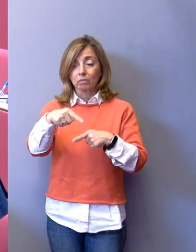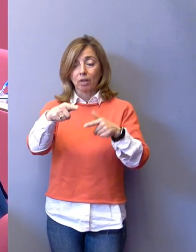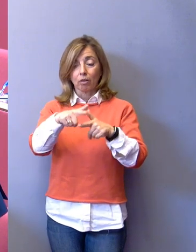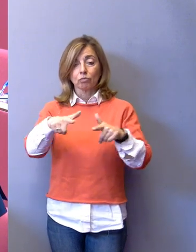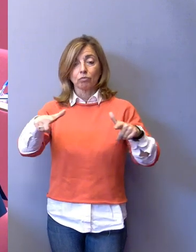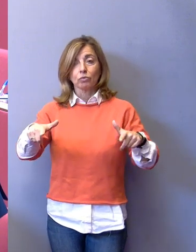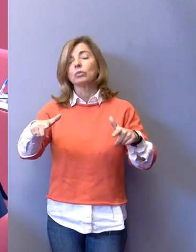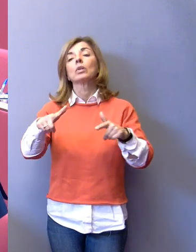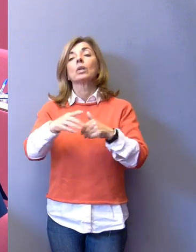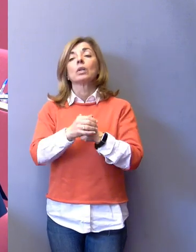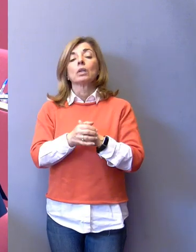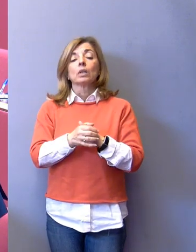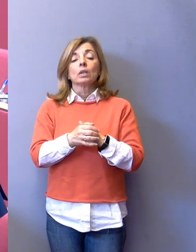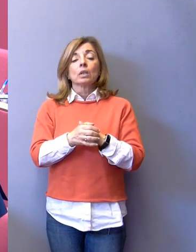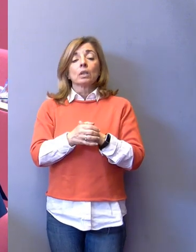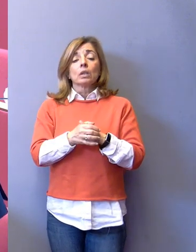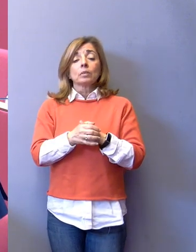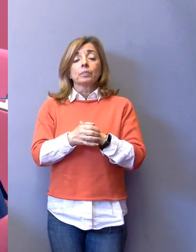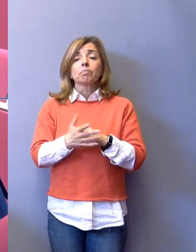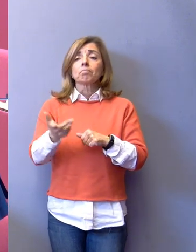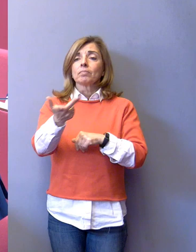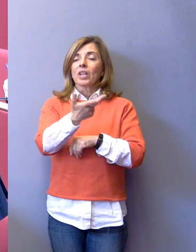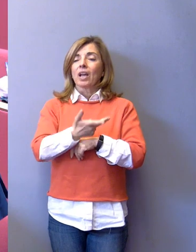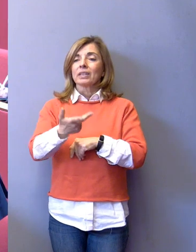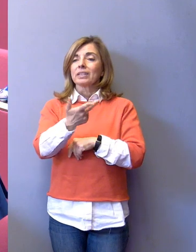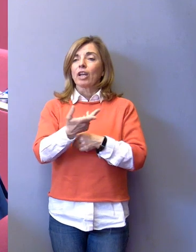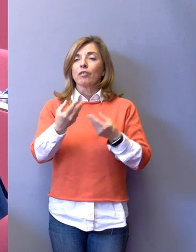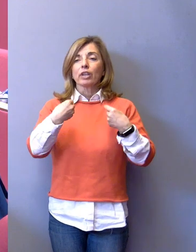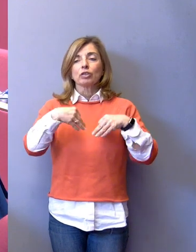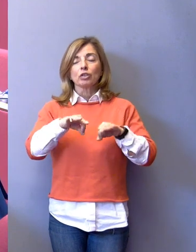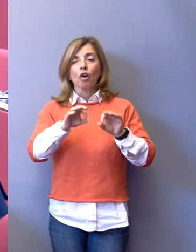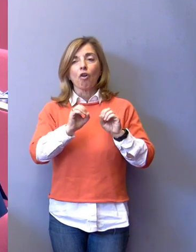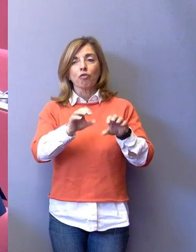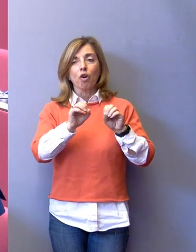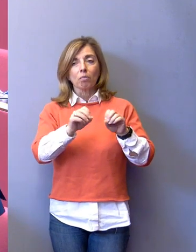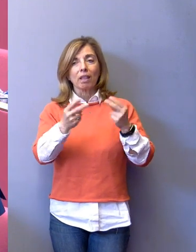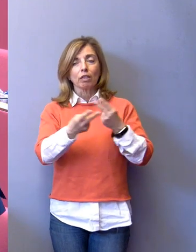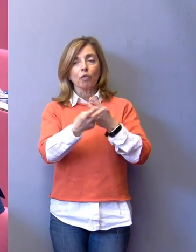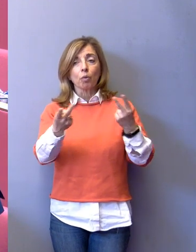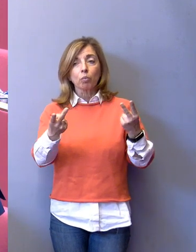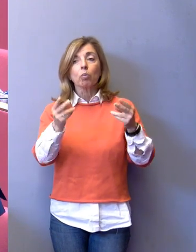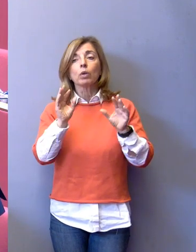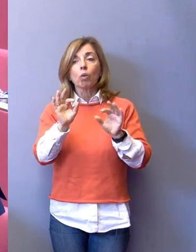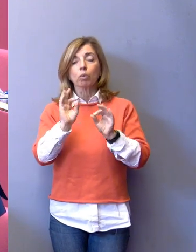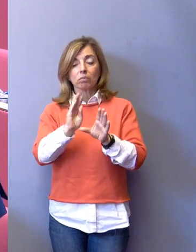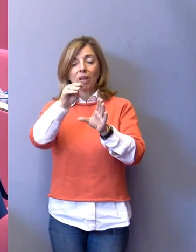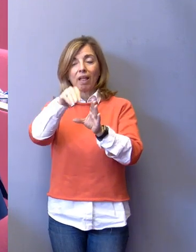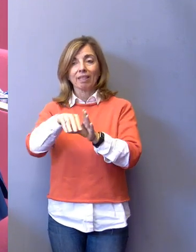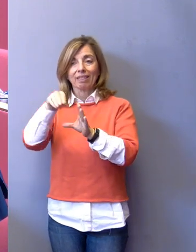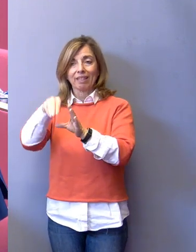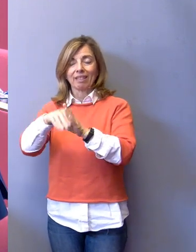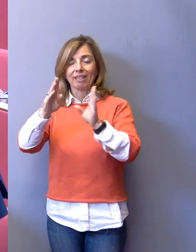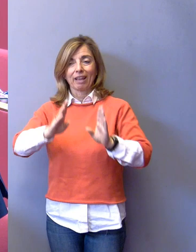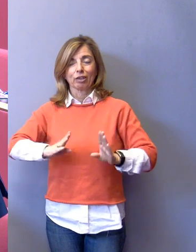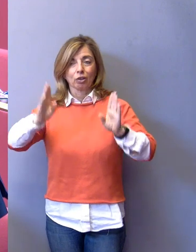esplica molto del suo del suo servizio formativo pubblico in edifici storici che richiedono interventi particolarmente invasivi